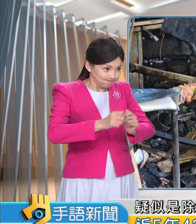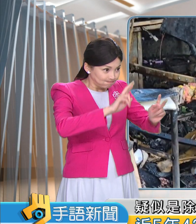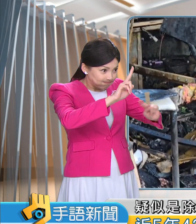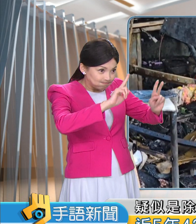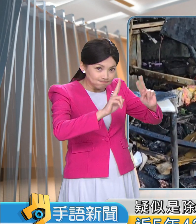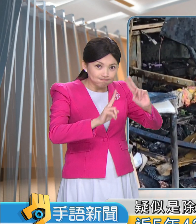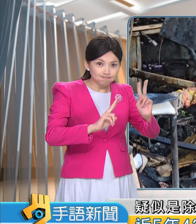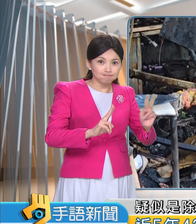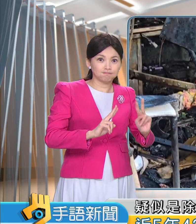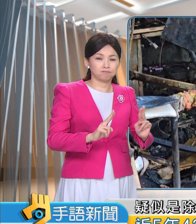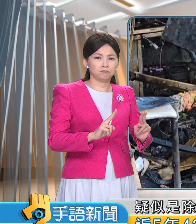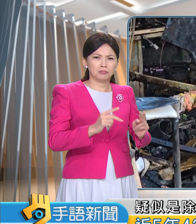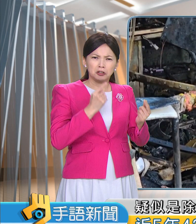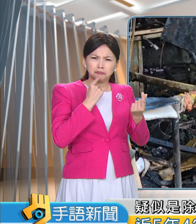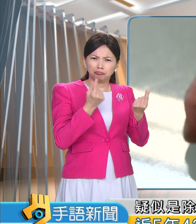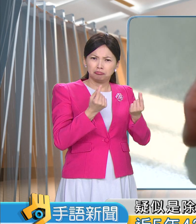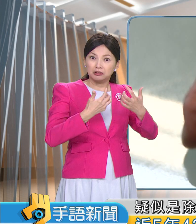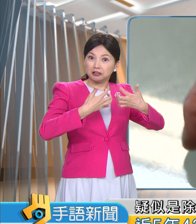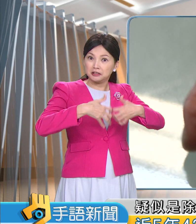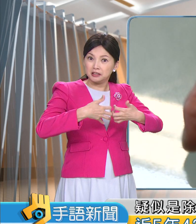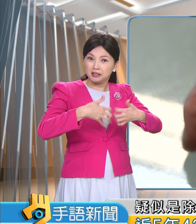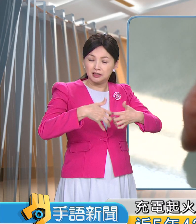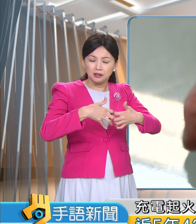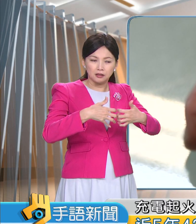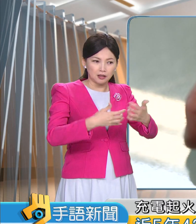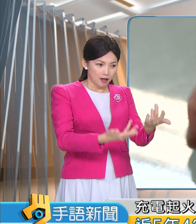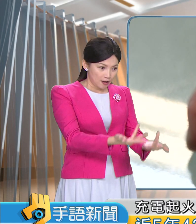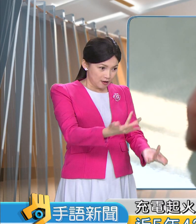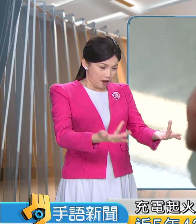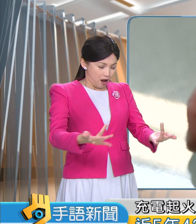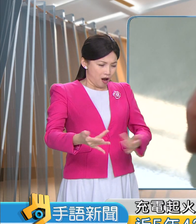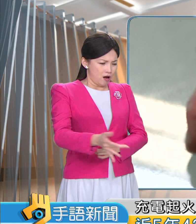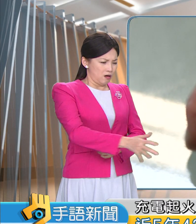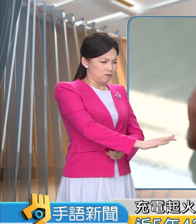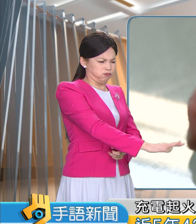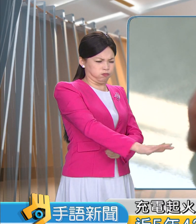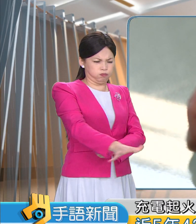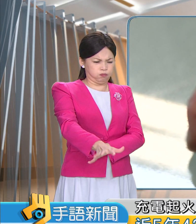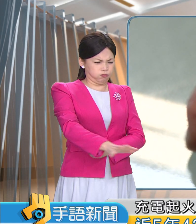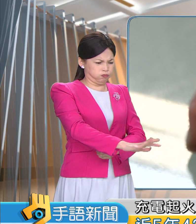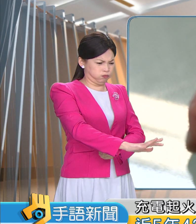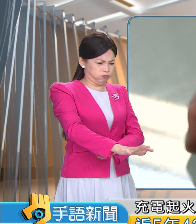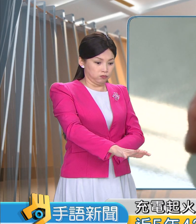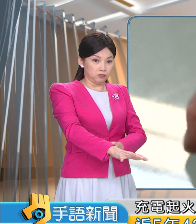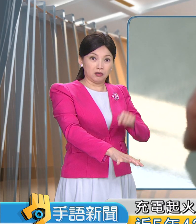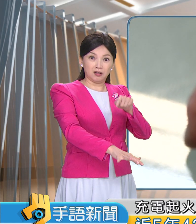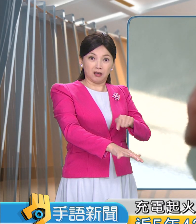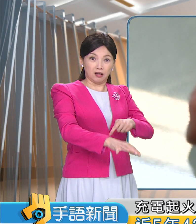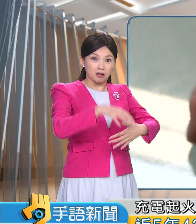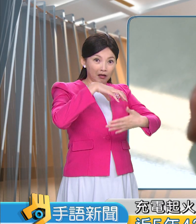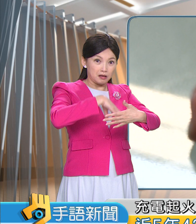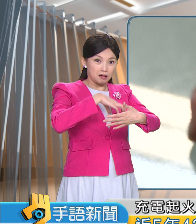离机里面的锂电池充电起火，才会酿成灾难。